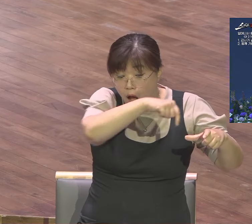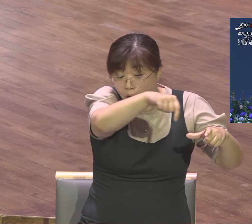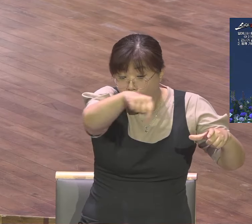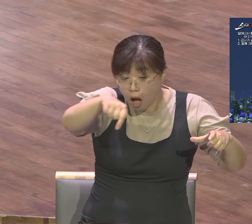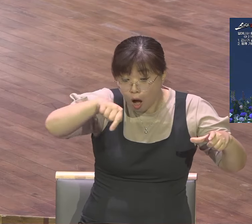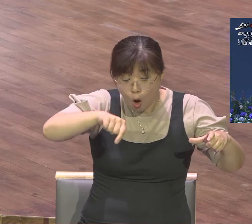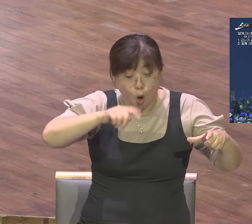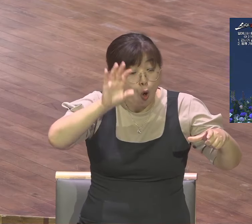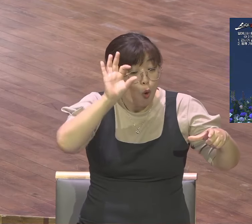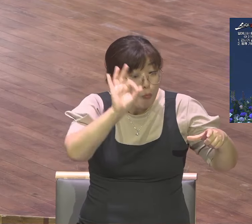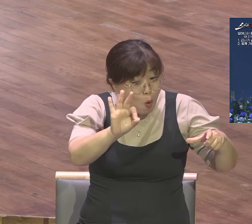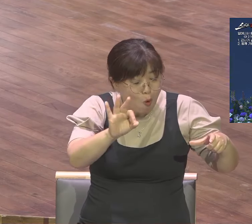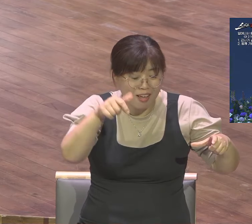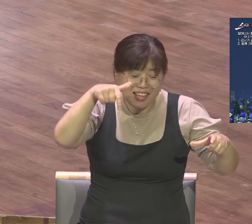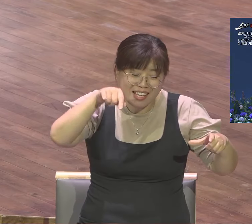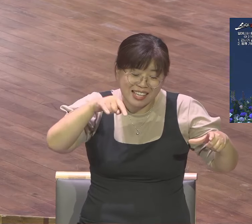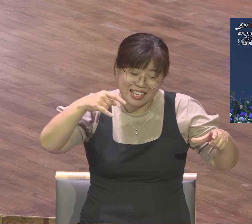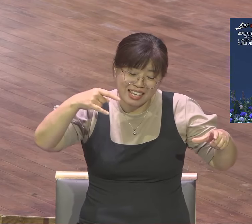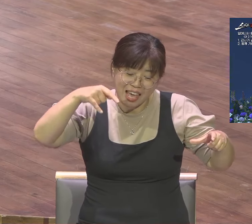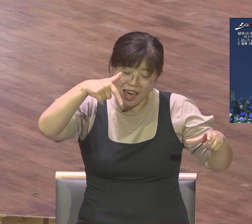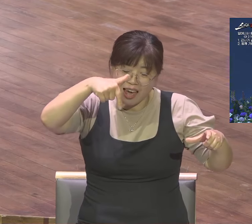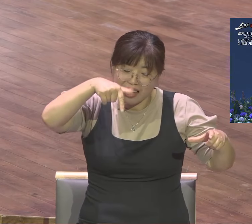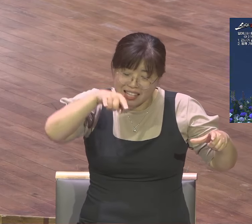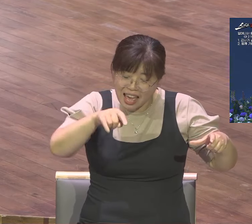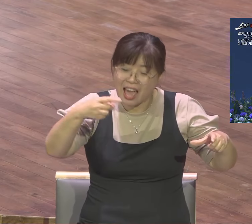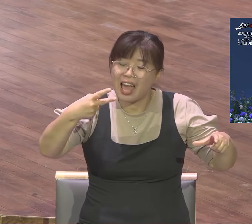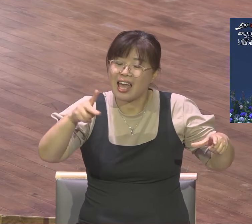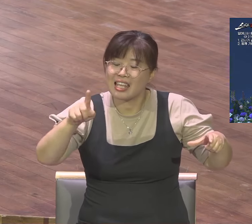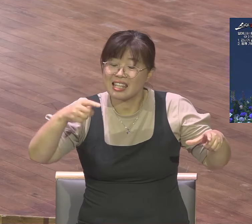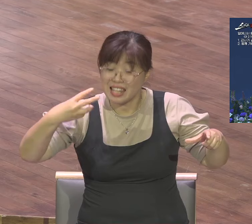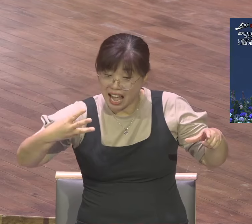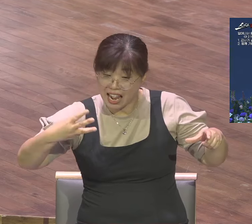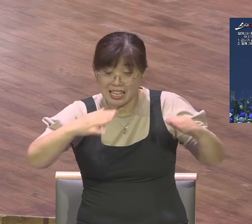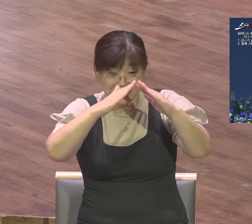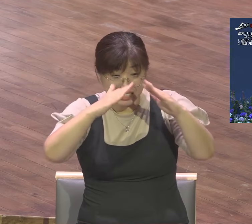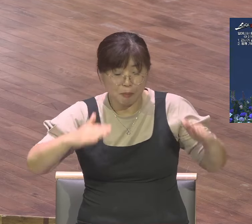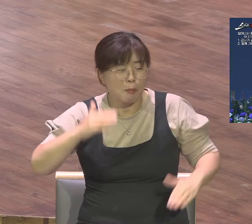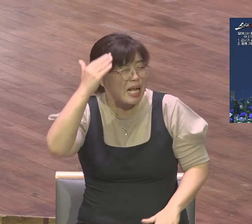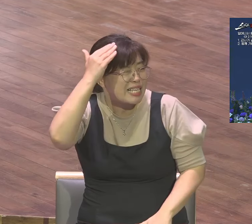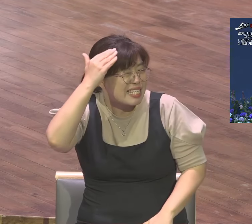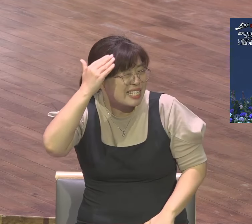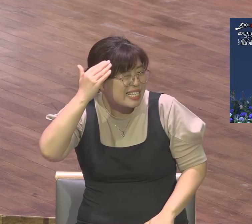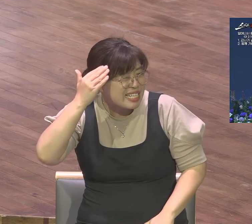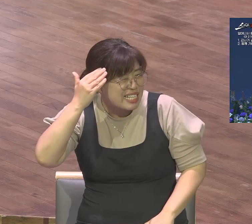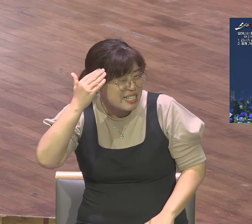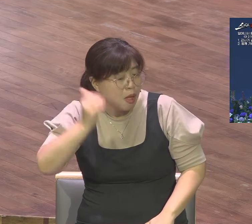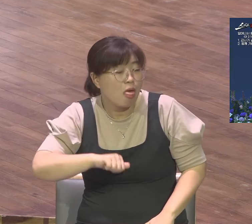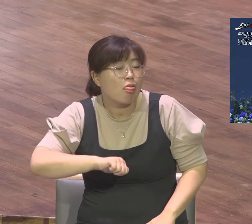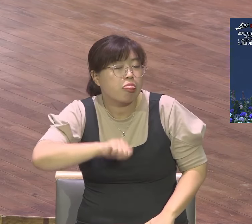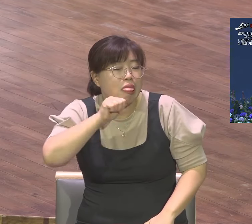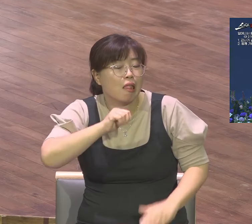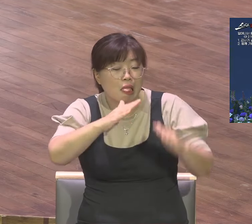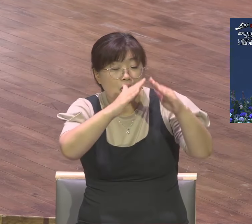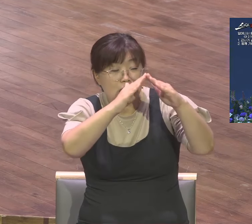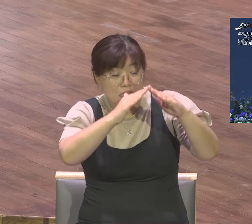장막, 무슨 말이에요? 볼품없는 시커먼 장막이라는 뜻이.